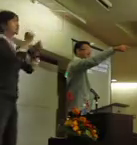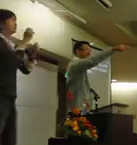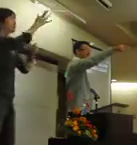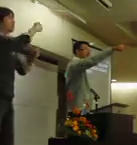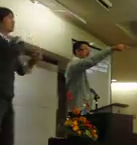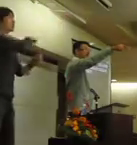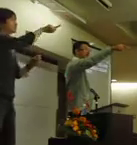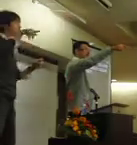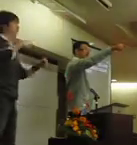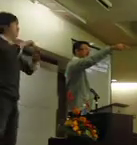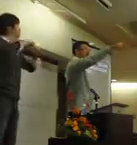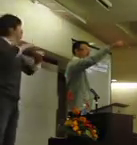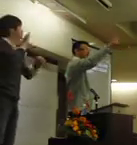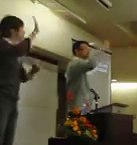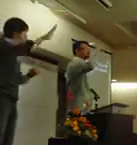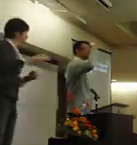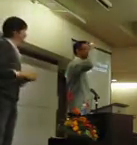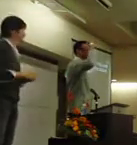ています。